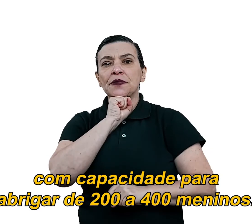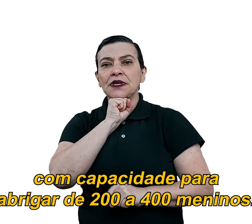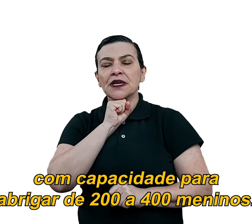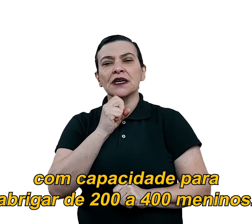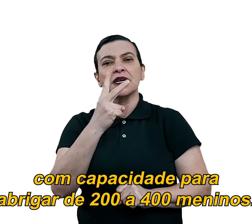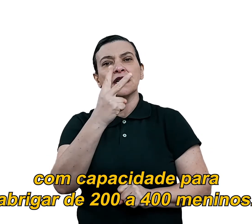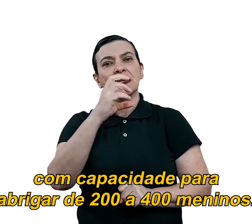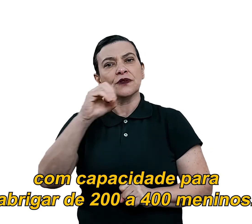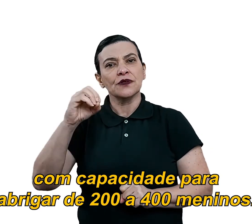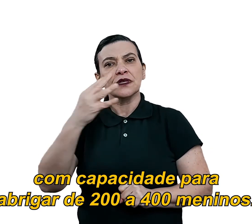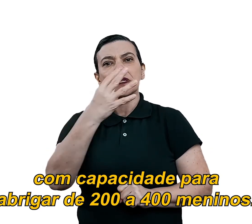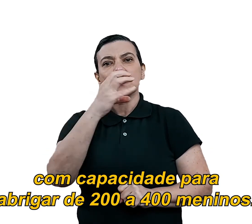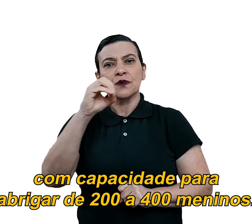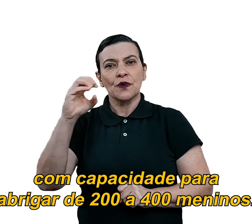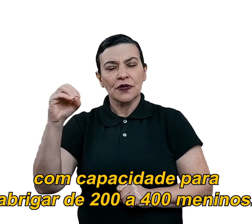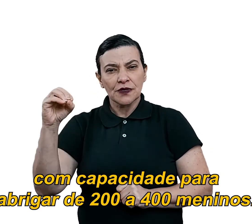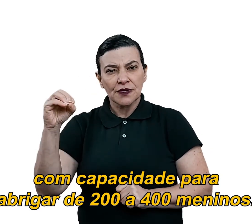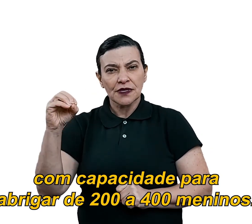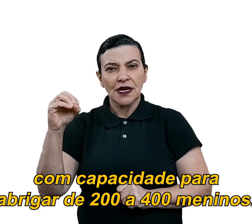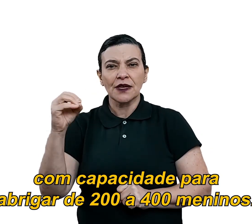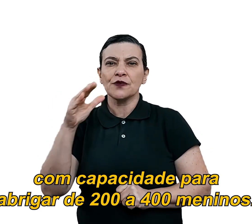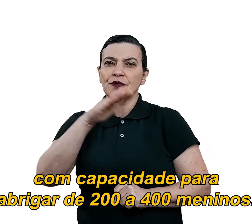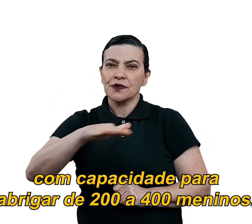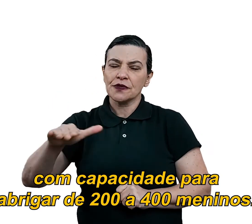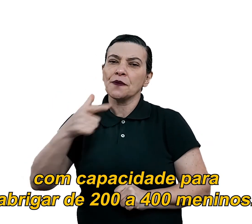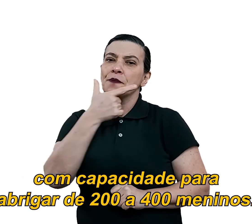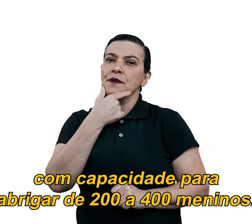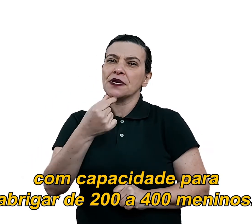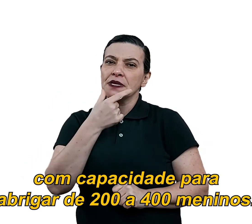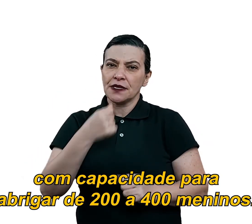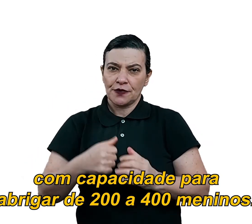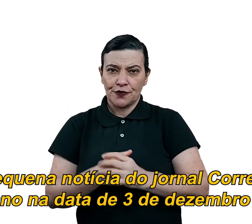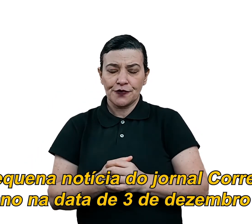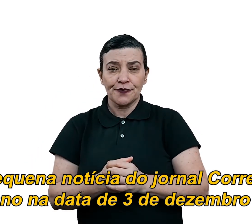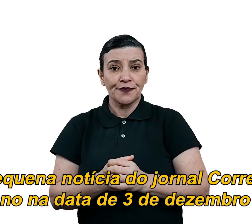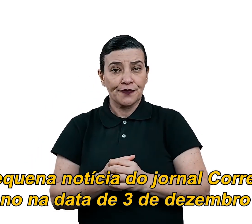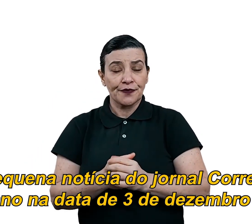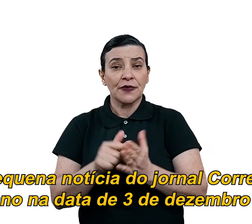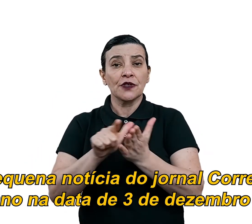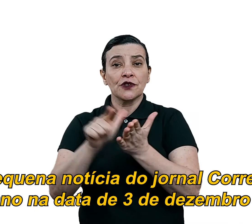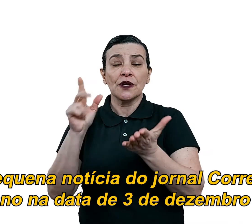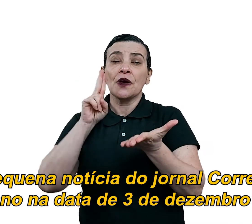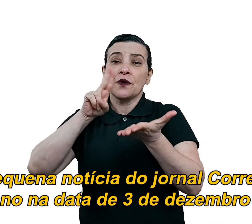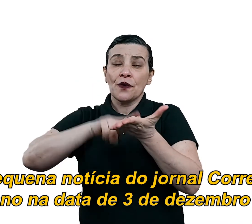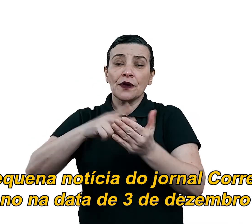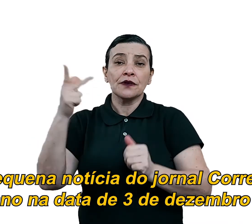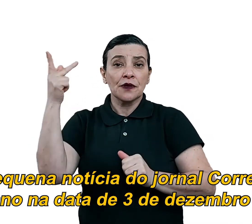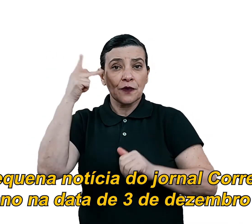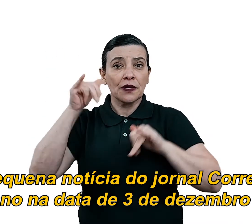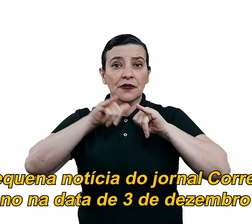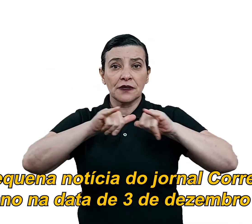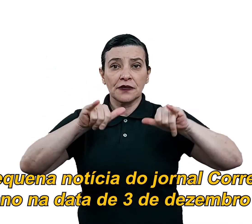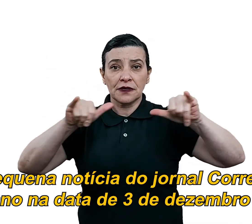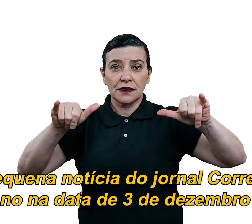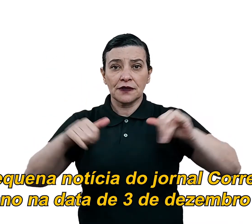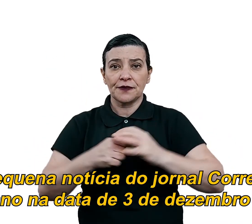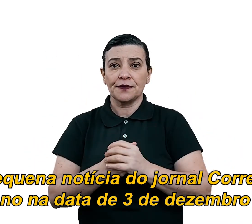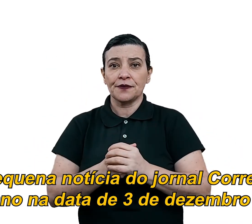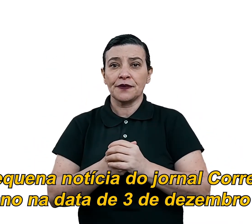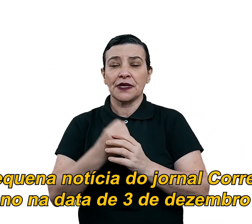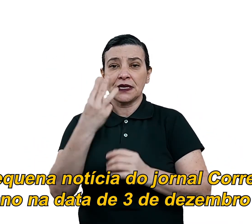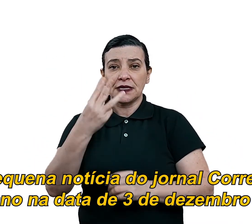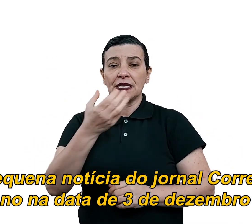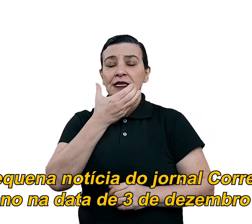Ipiranga, com capacidade para abrigar de 200 a 400 meninos. Pequena notícia do jornal Correio Paulistano,